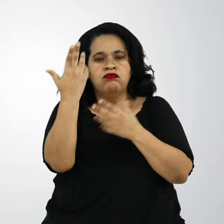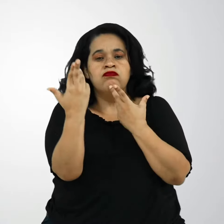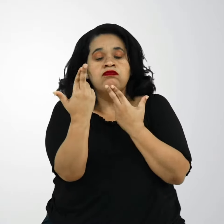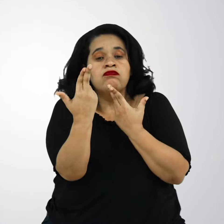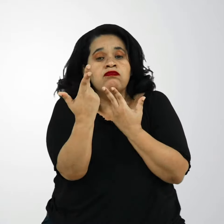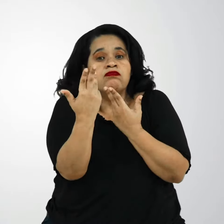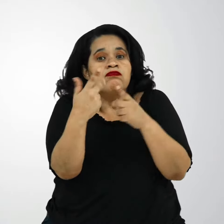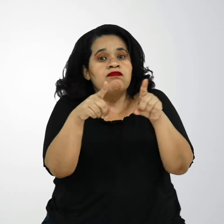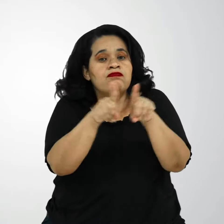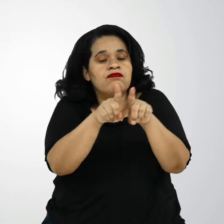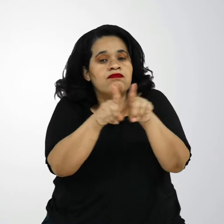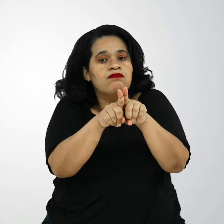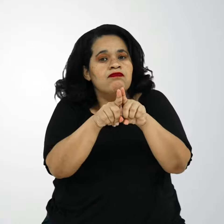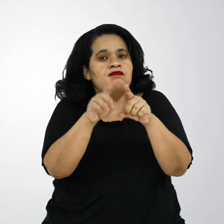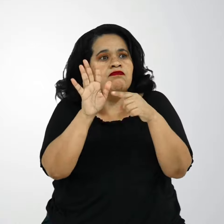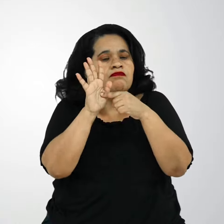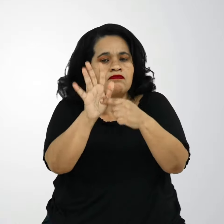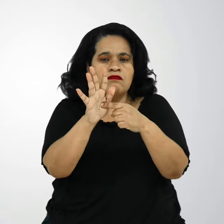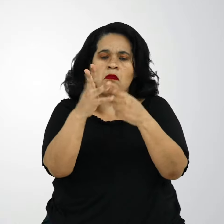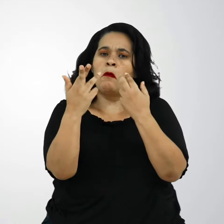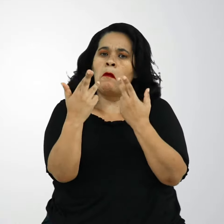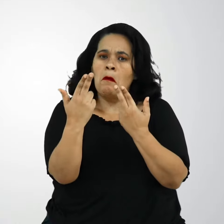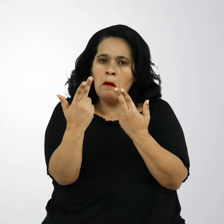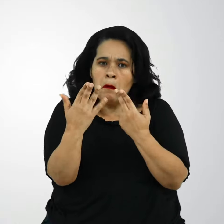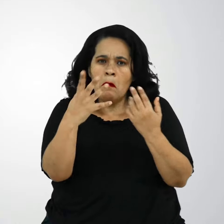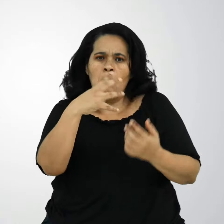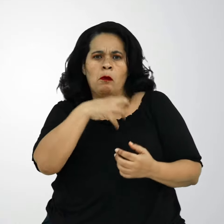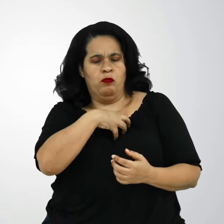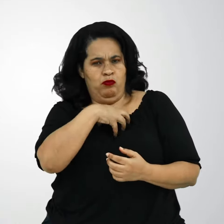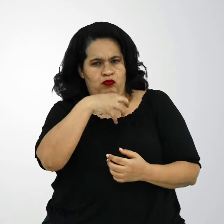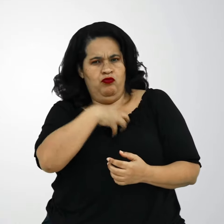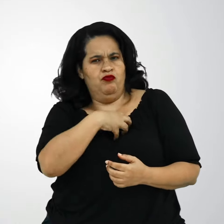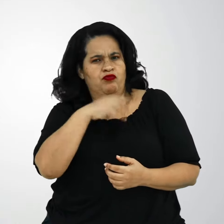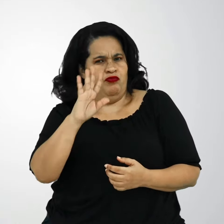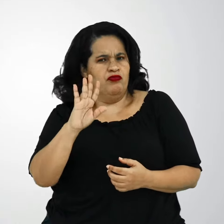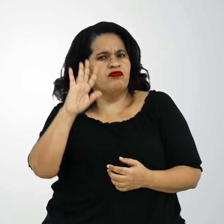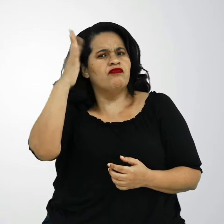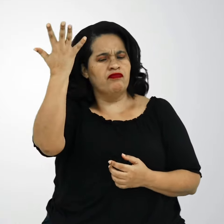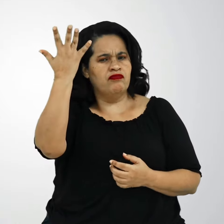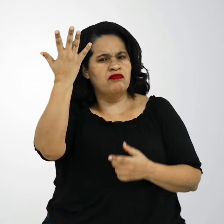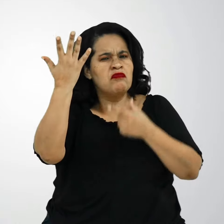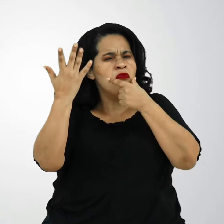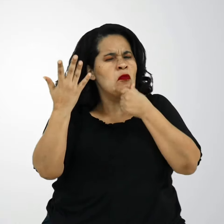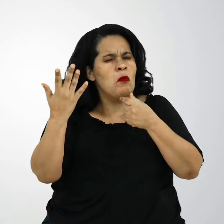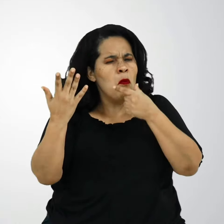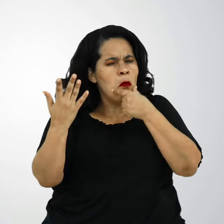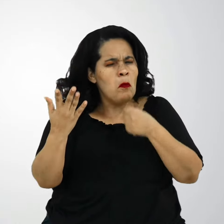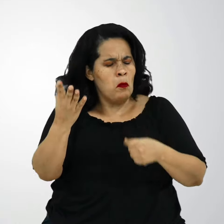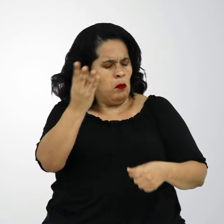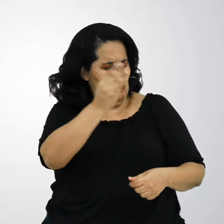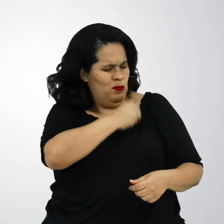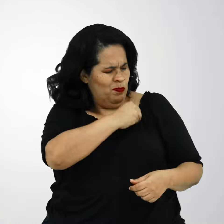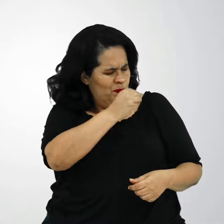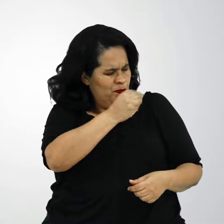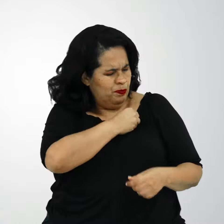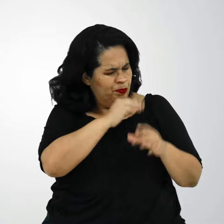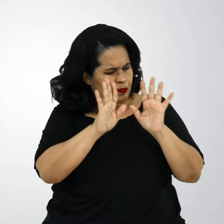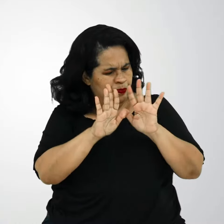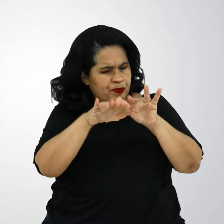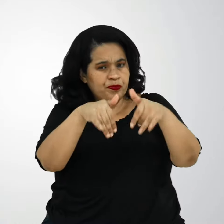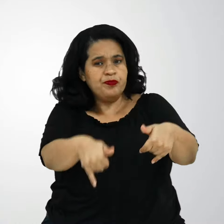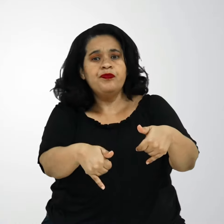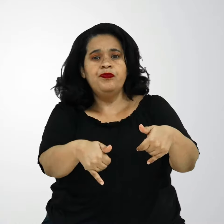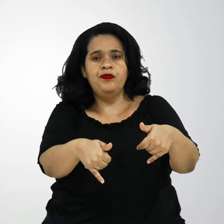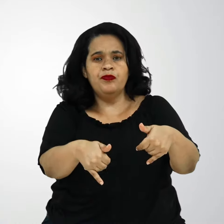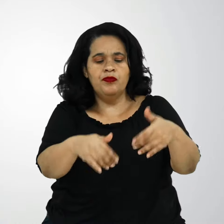2 também da mesma forma, vai usar a expressão, né, vai mostrar o homem do pecado que virá no fim.